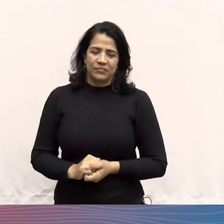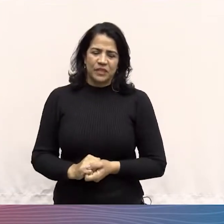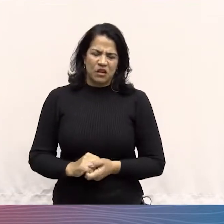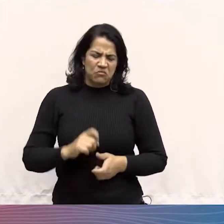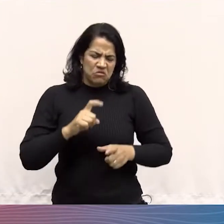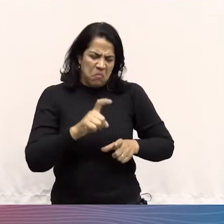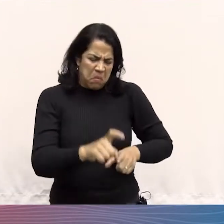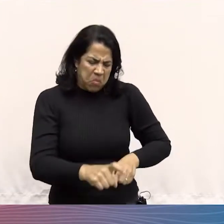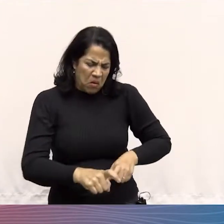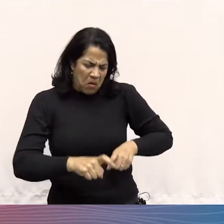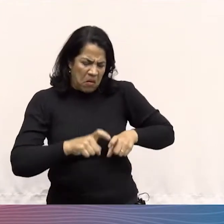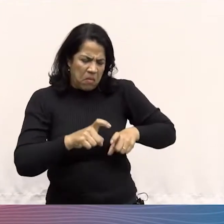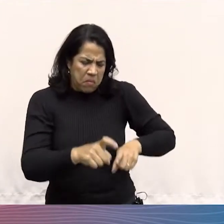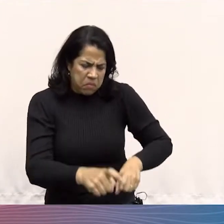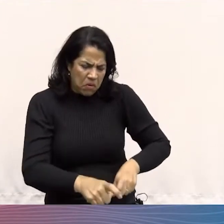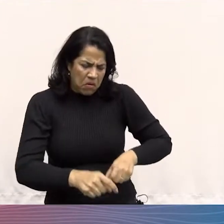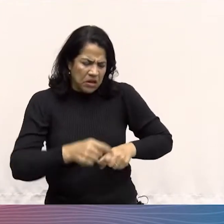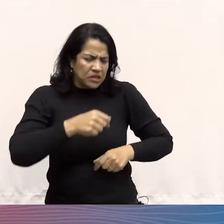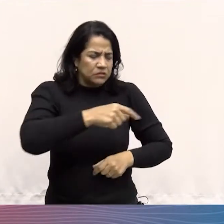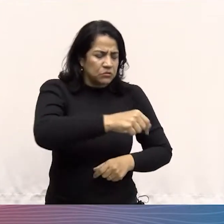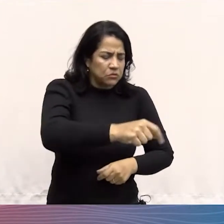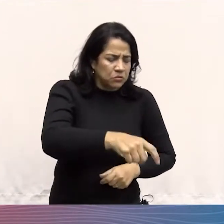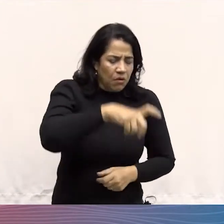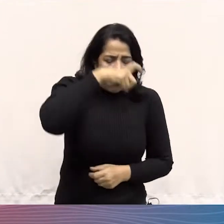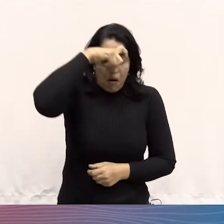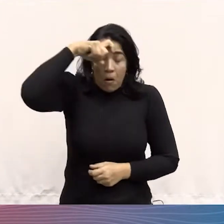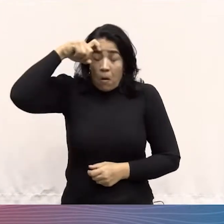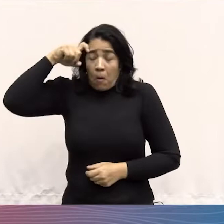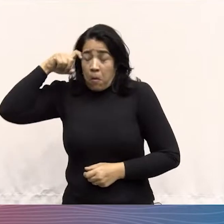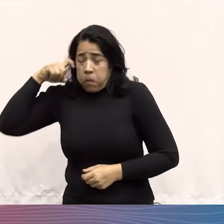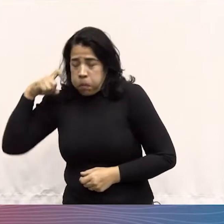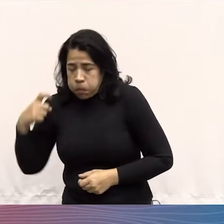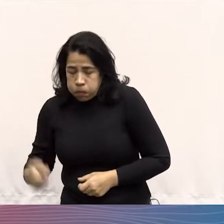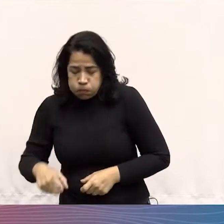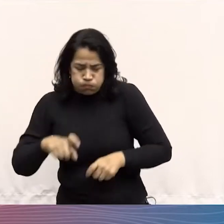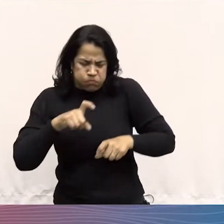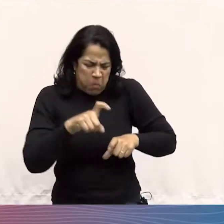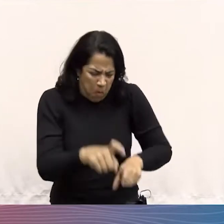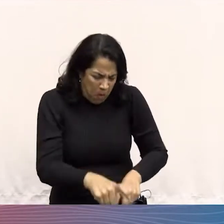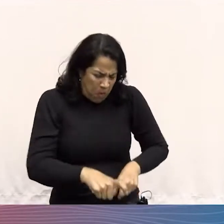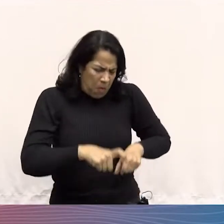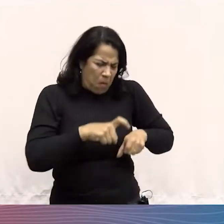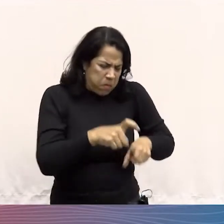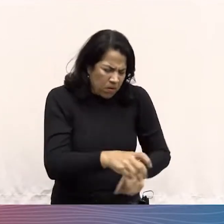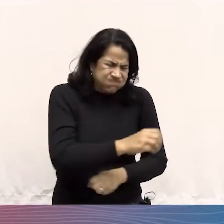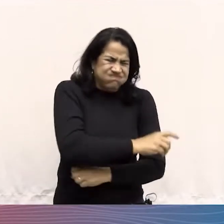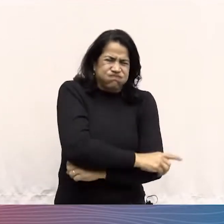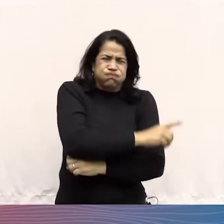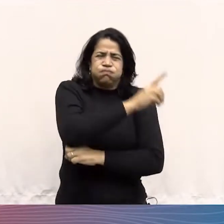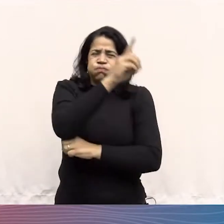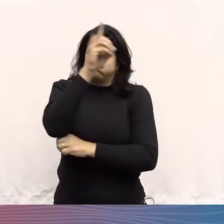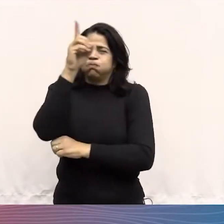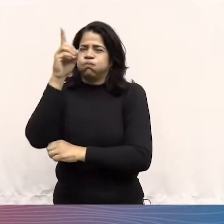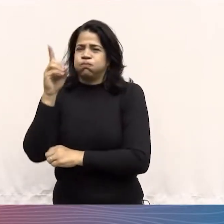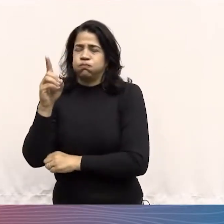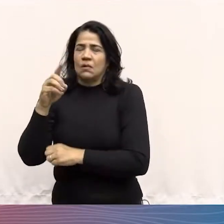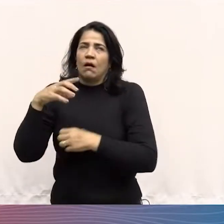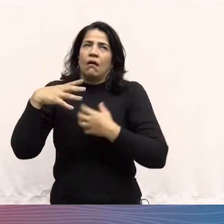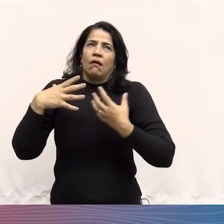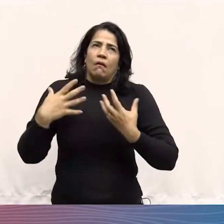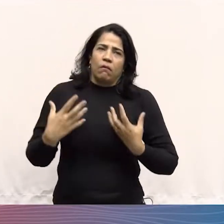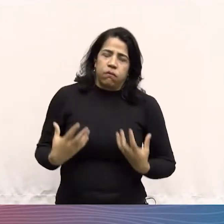terra, ele fez de tudo, suor, cansaço, fadiga, e ele pensava que com